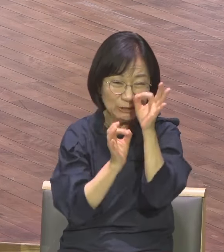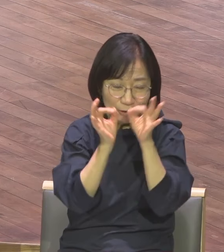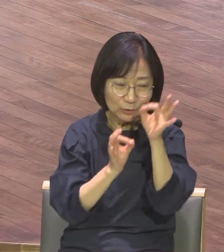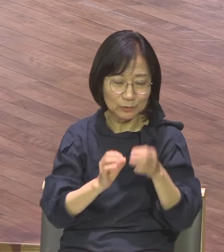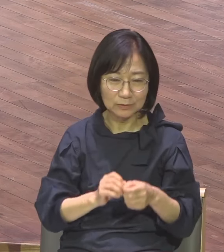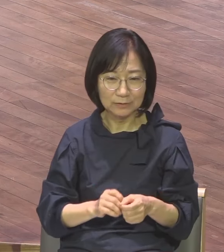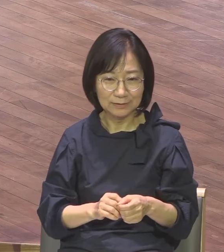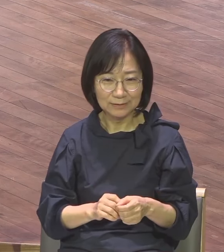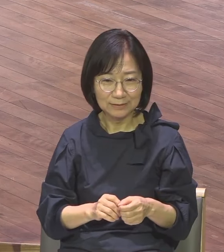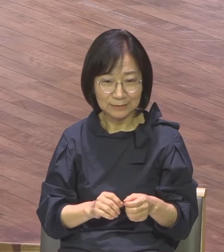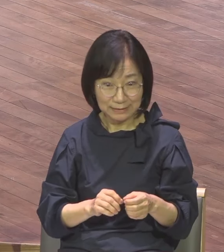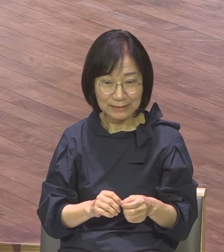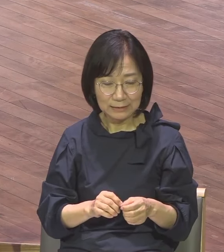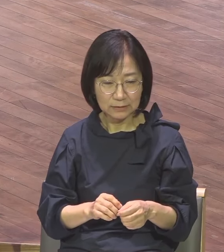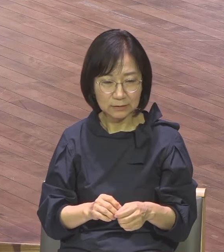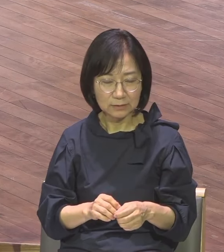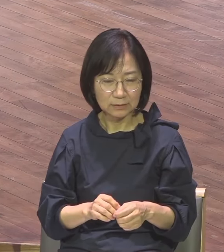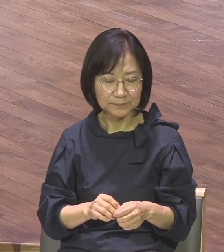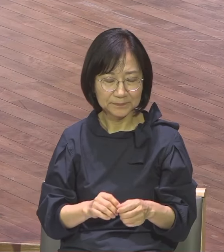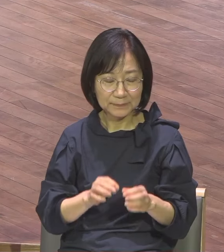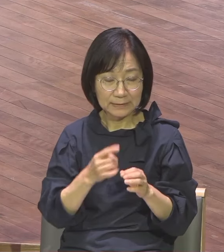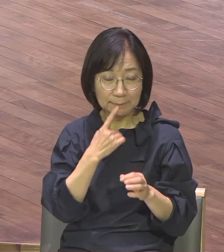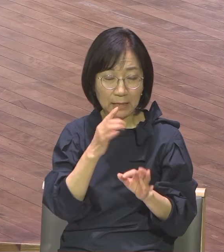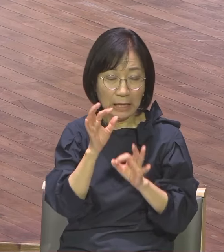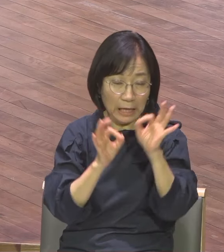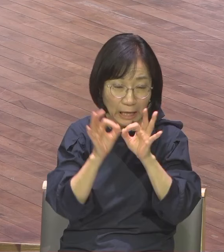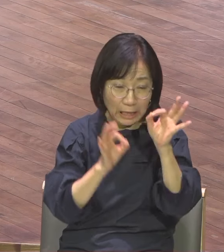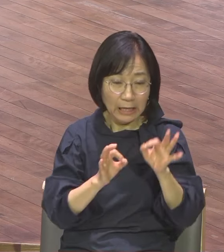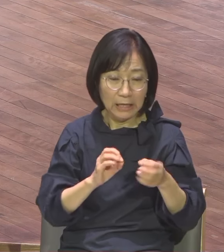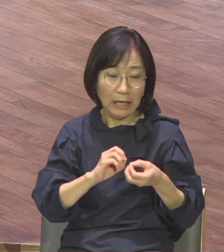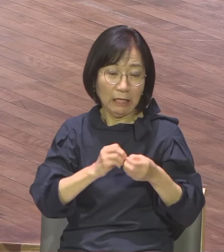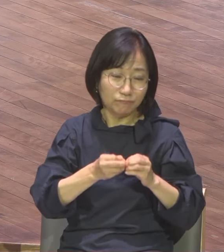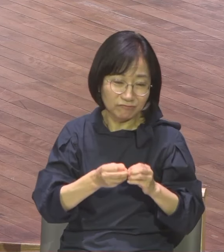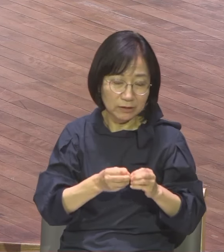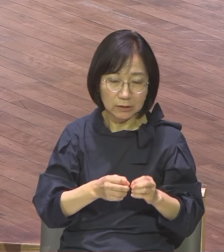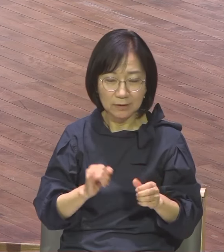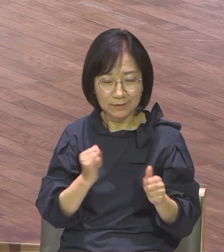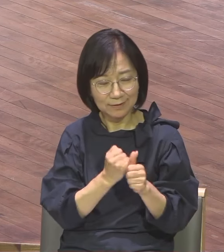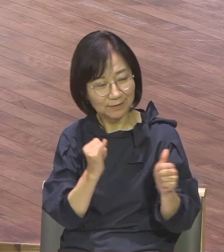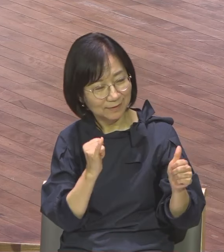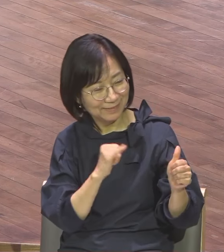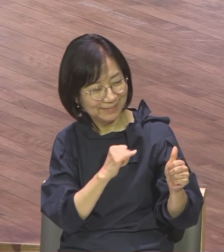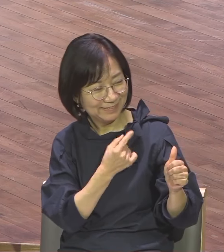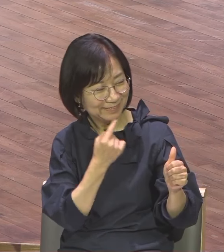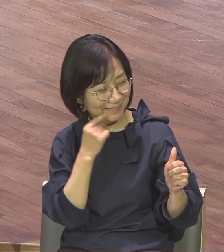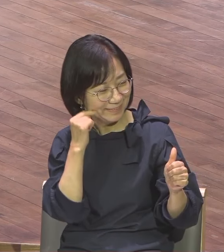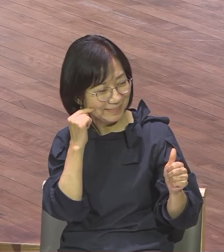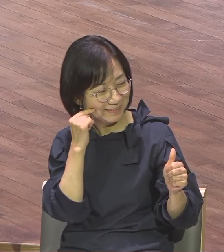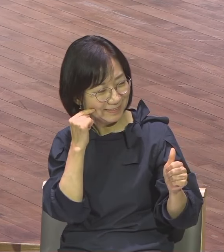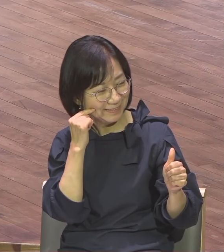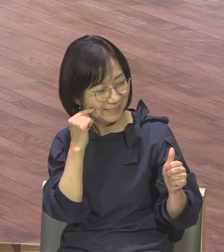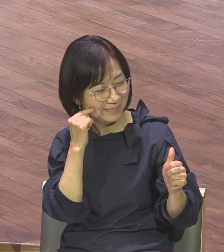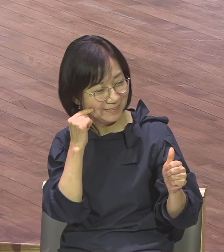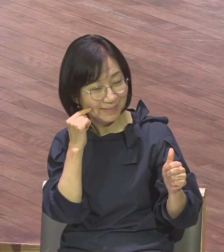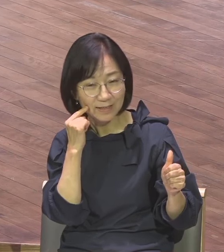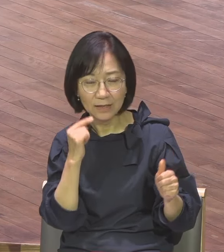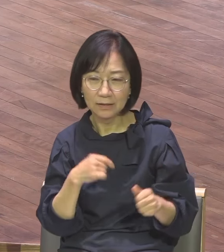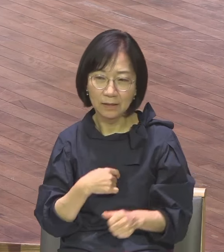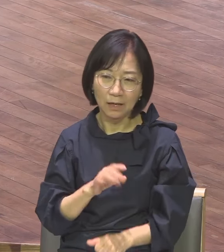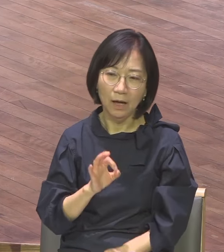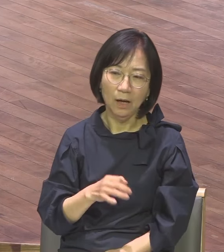주로 발로 차든지 뭐 이렇게 하는데 말도 안 소리를 막 소리를 하는데 그냥 웃고 있어요.